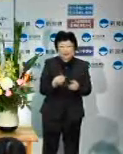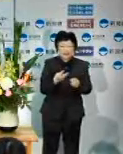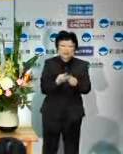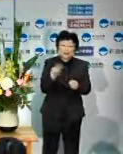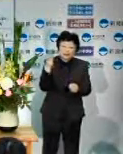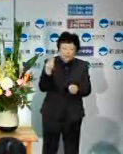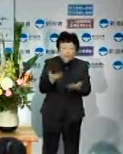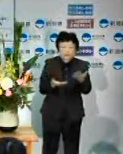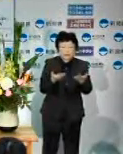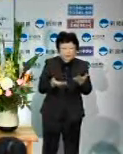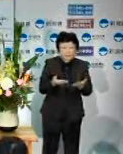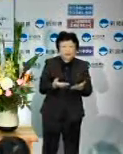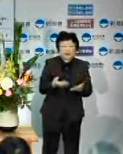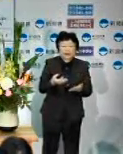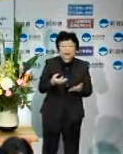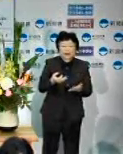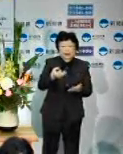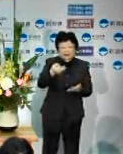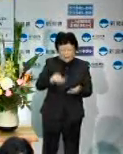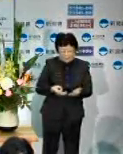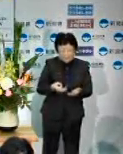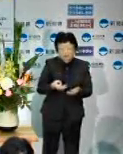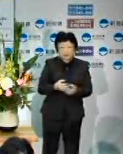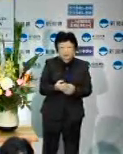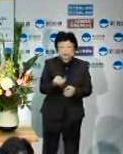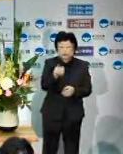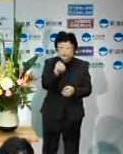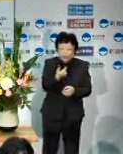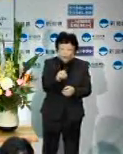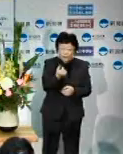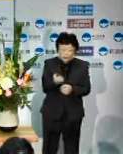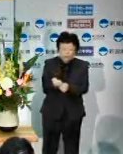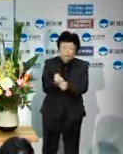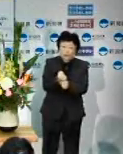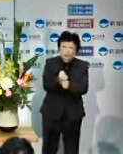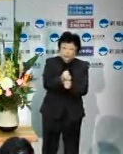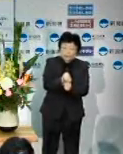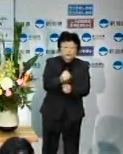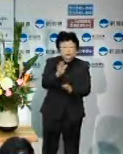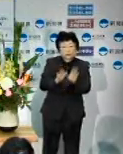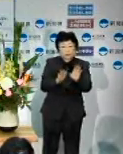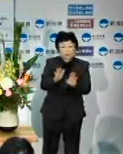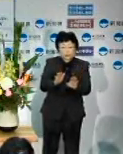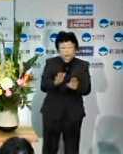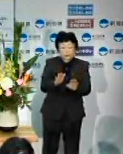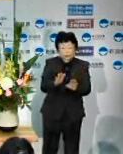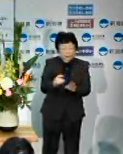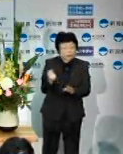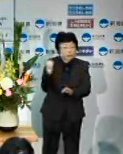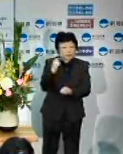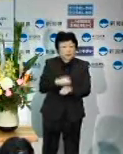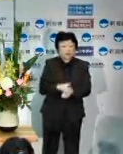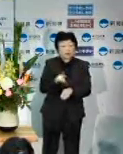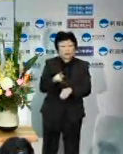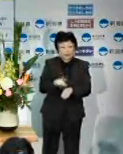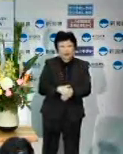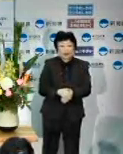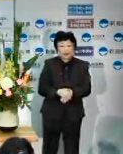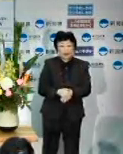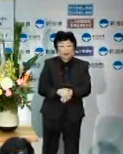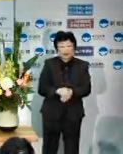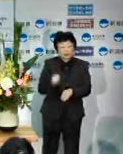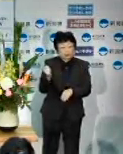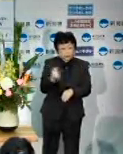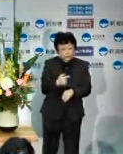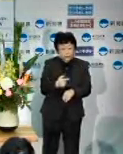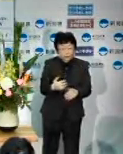3年前とはだいぶ違いますけれども少し戻してきているという話は聞いていますが、まあ、それがどれほど何か直ち